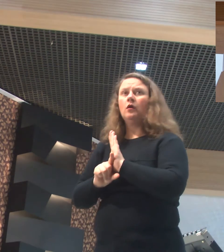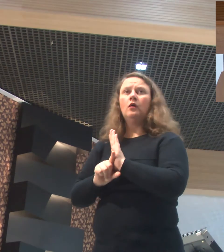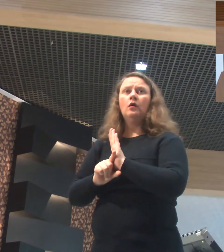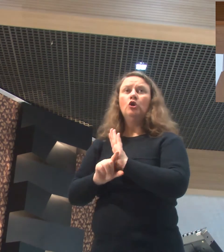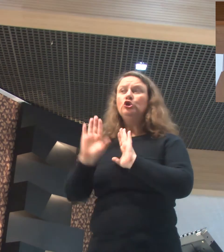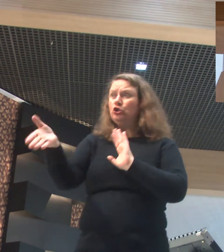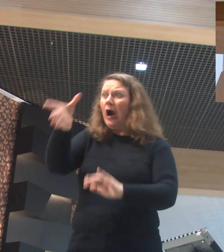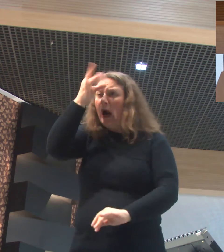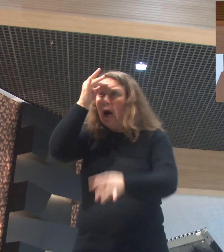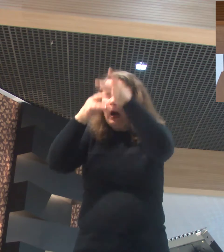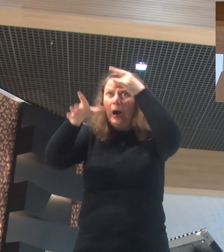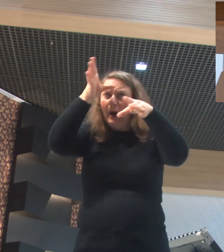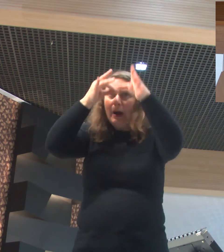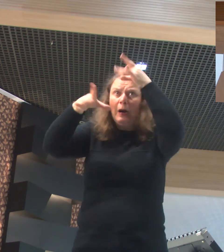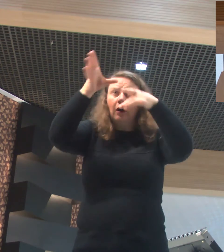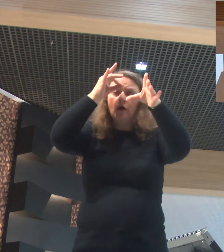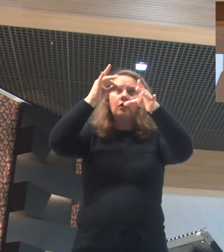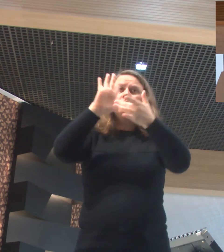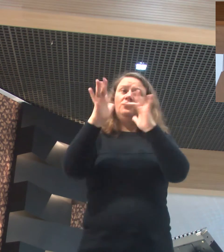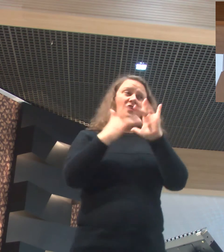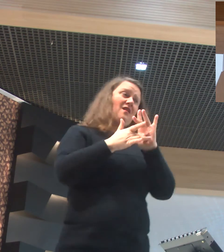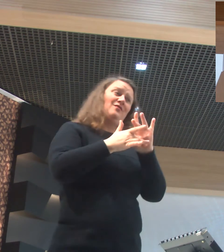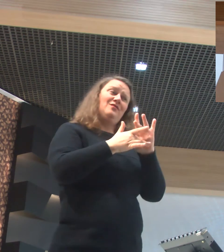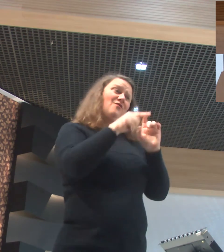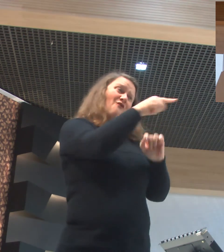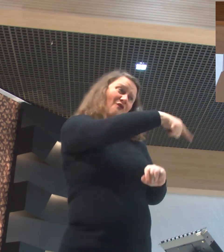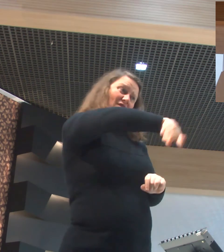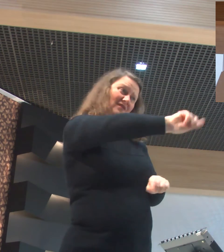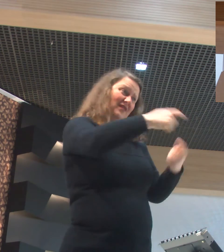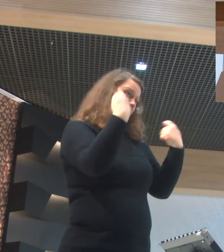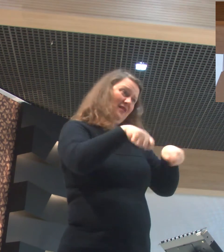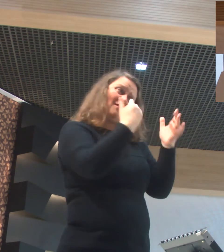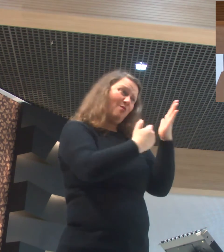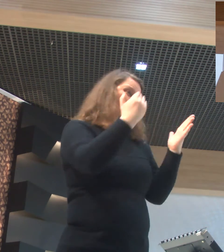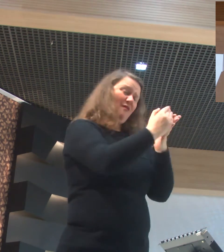tinham memorizado todos eles. Jesus disse, tem que ser muito superior.